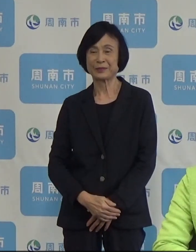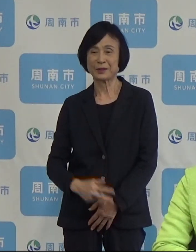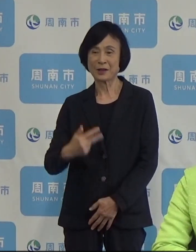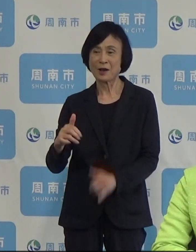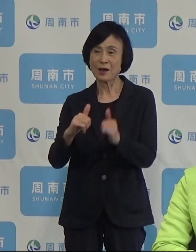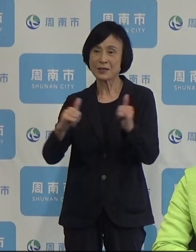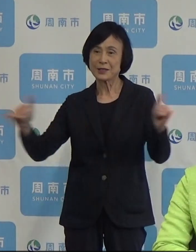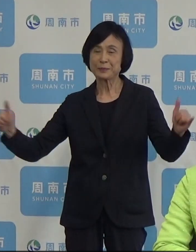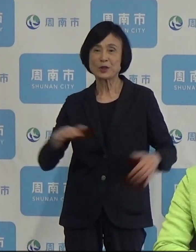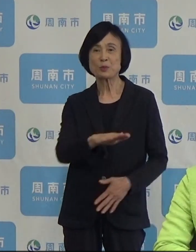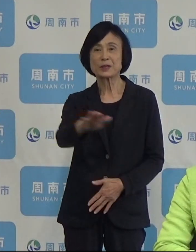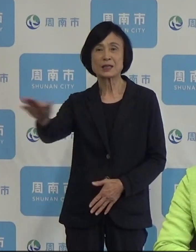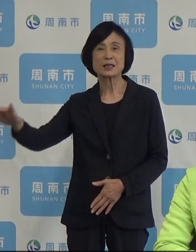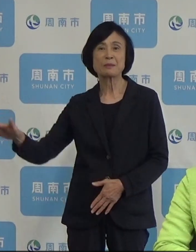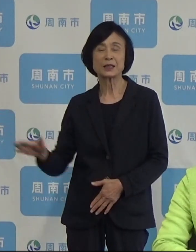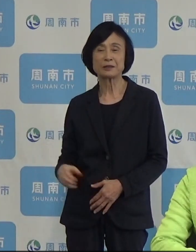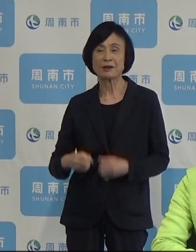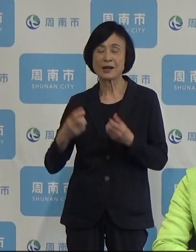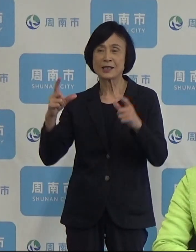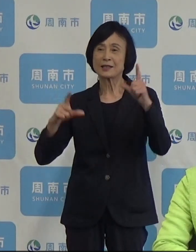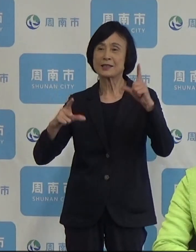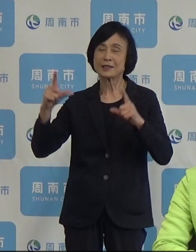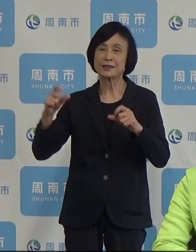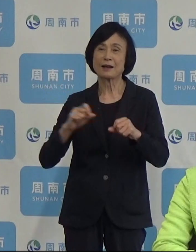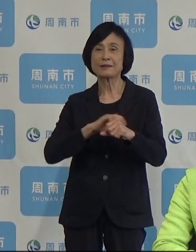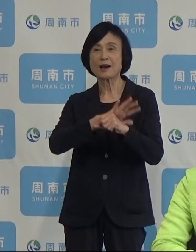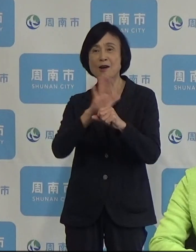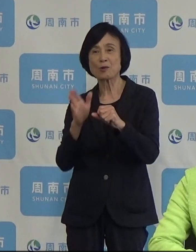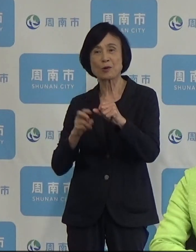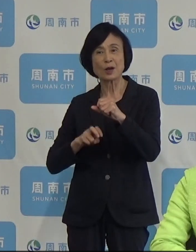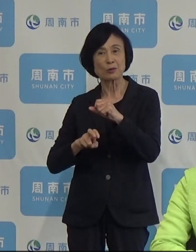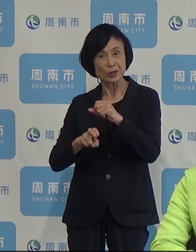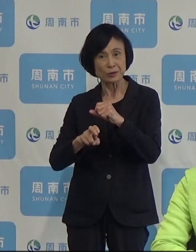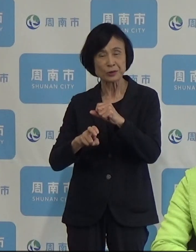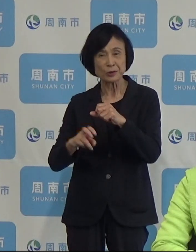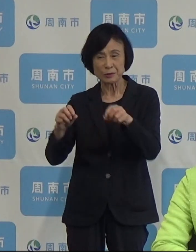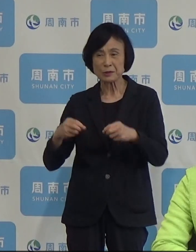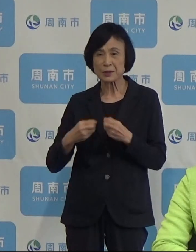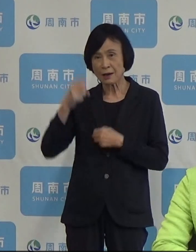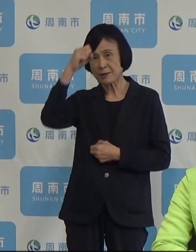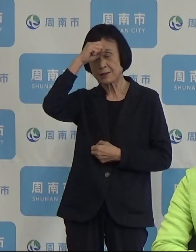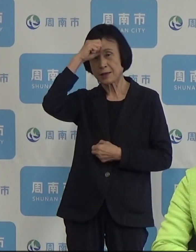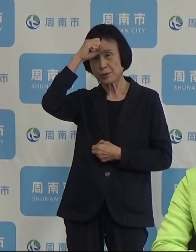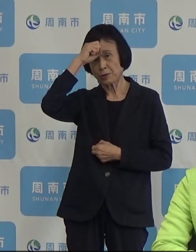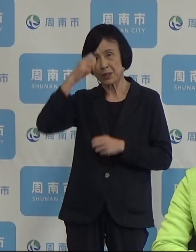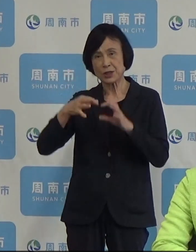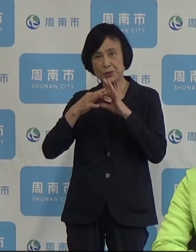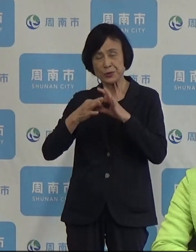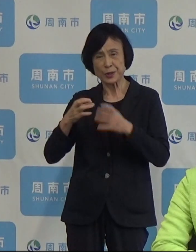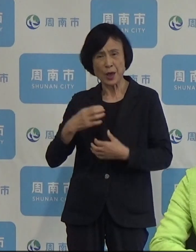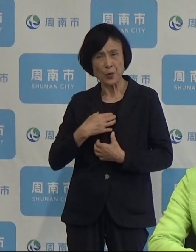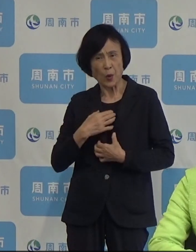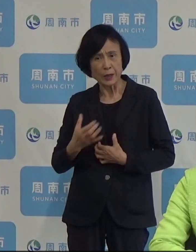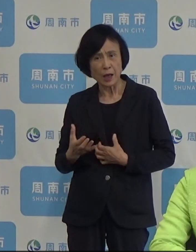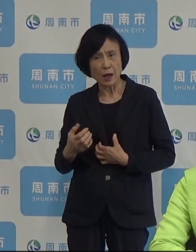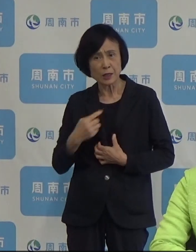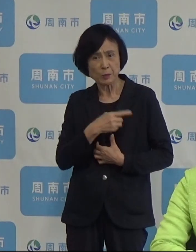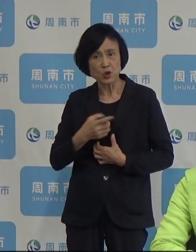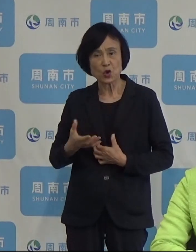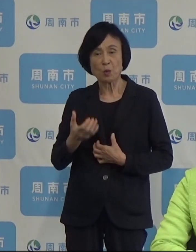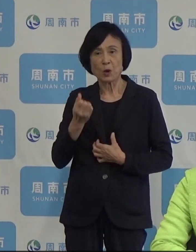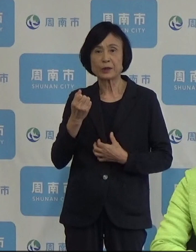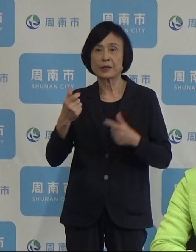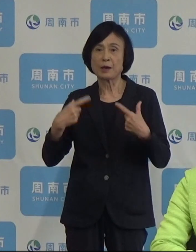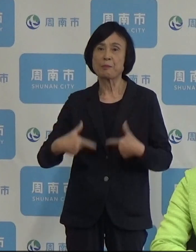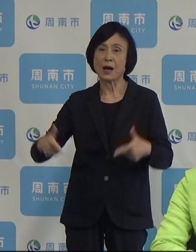市民の皆様には新型コロナウイルス感染症について大変不安な気持ちで日々お